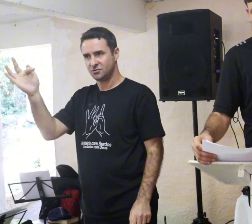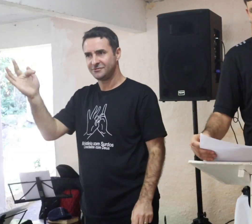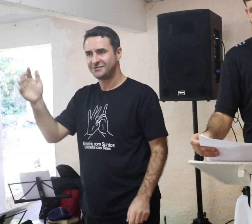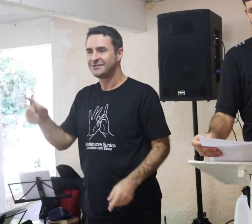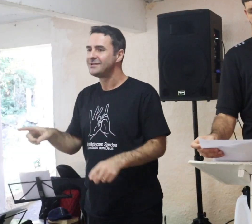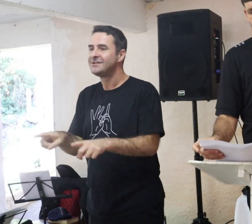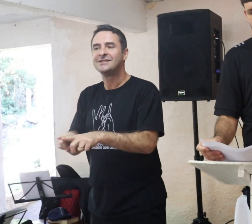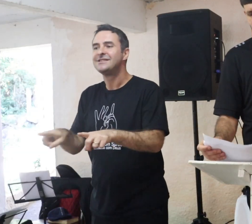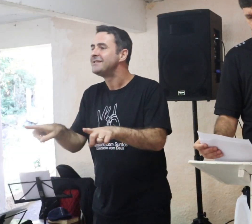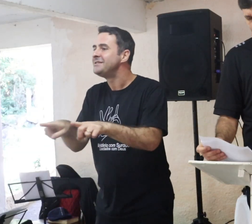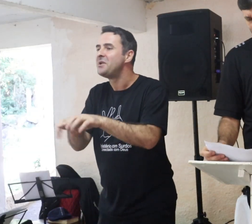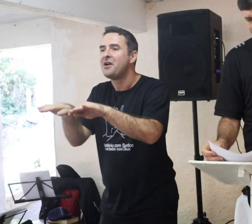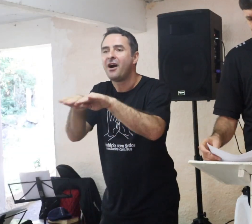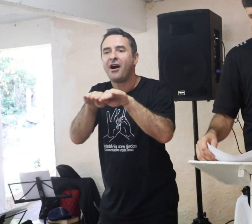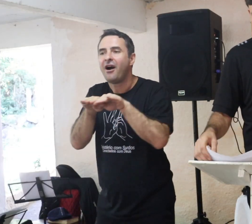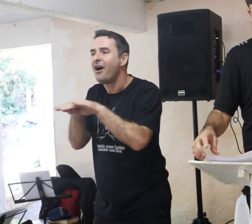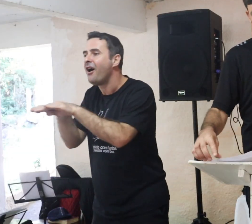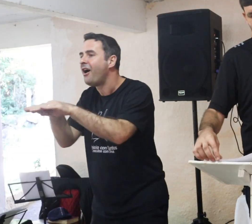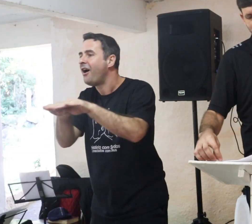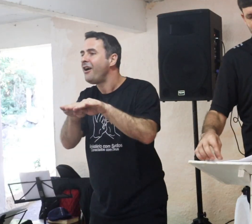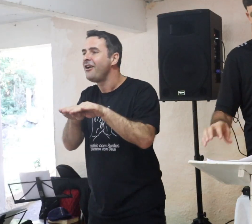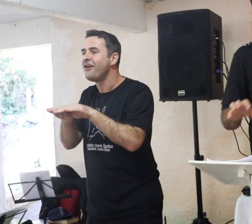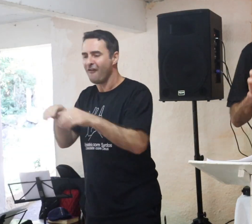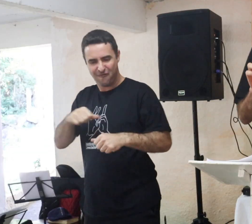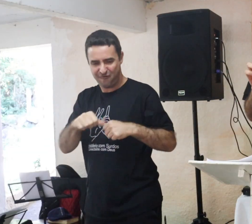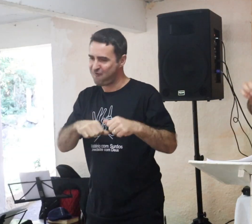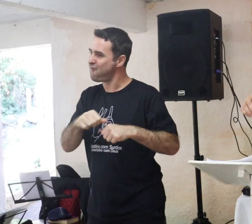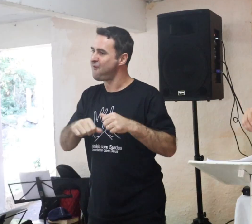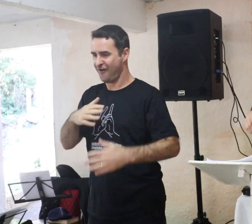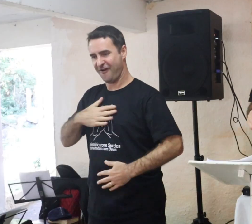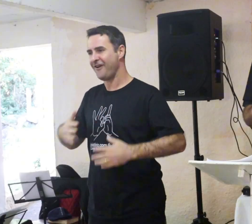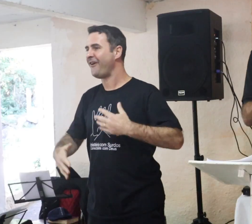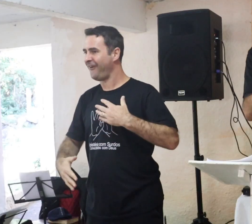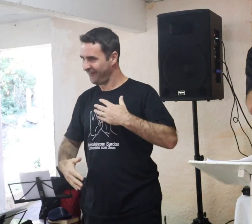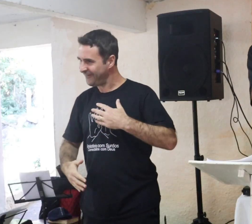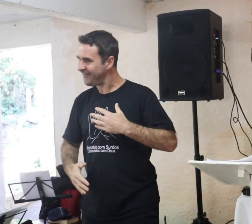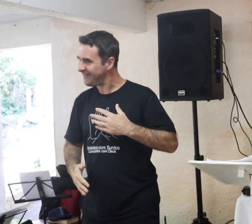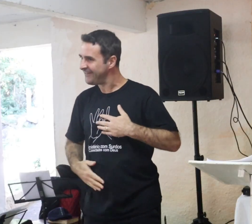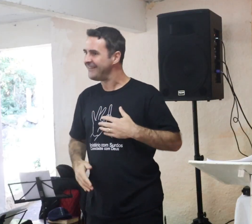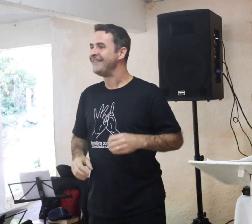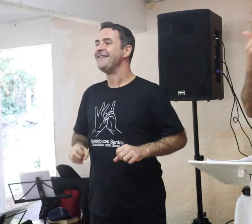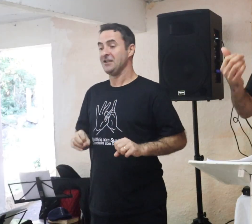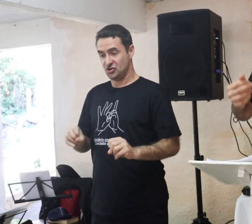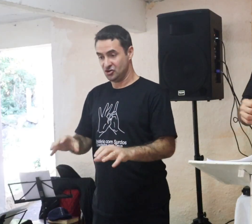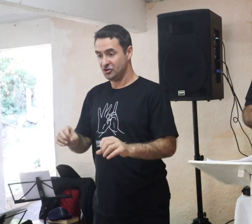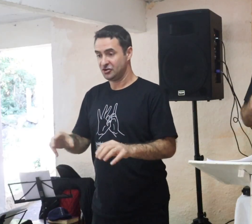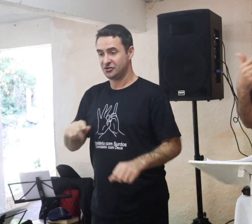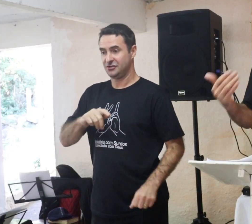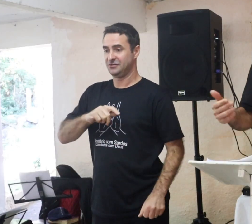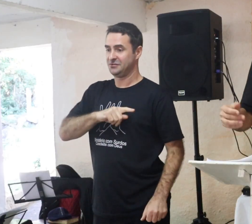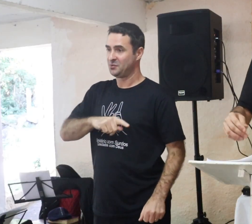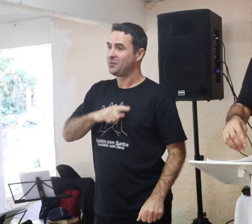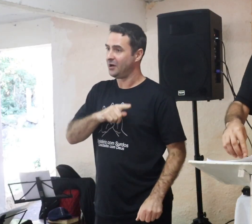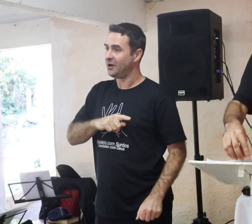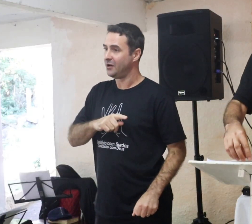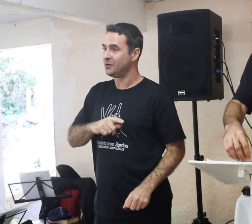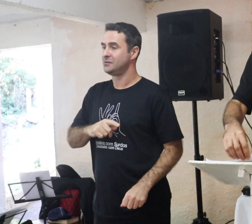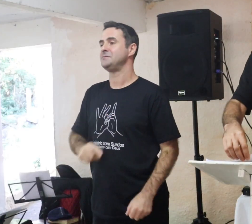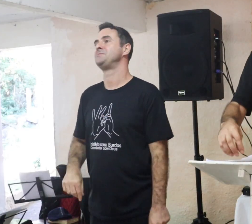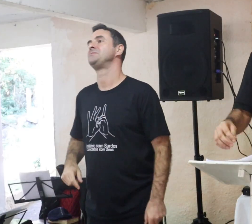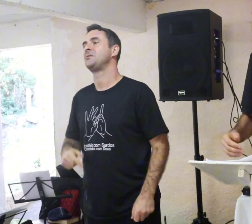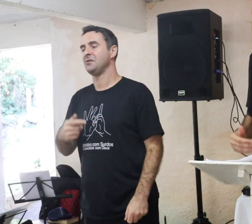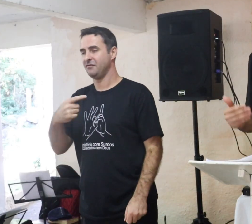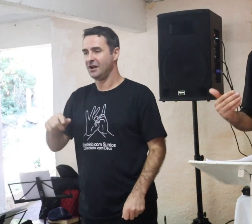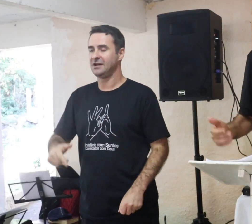terão também os seus corpos transformados. O apóstolo Paulo vai falar sobre esse ensino. Na primeira carta aos Tessalonicenses, ele fala